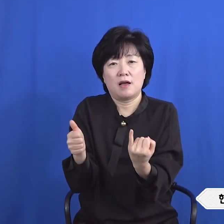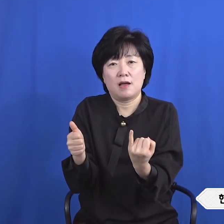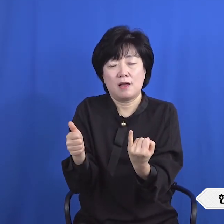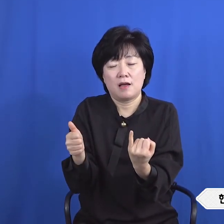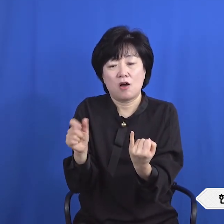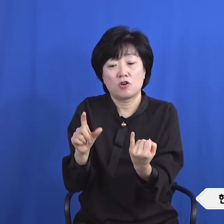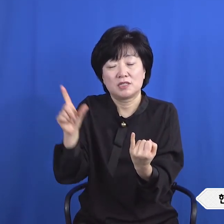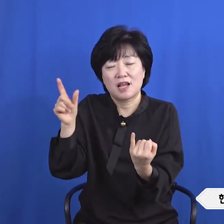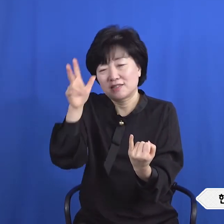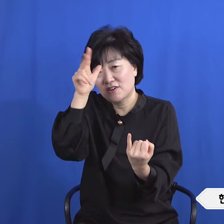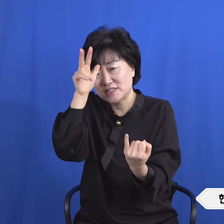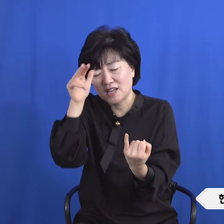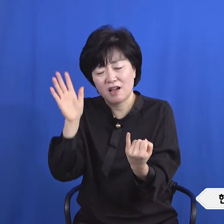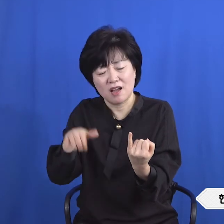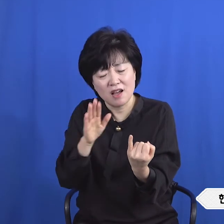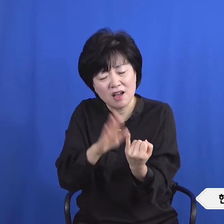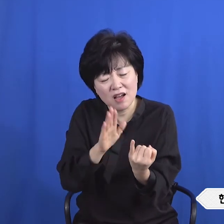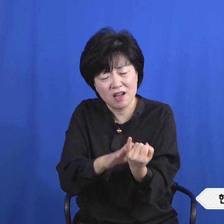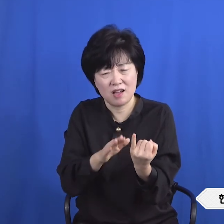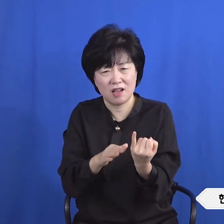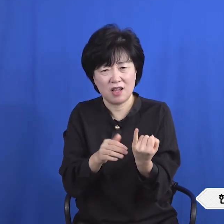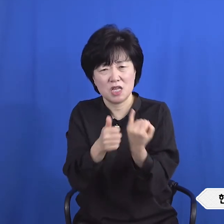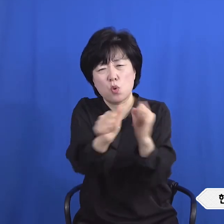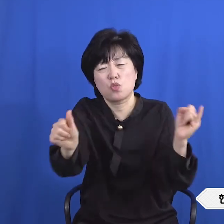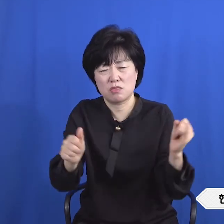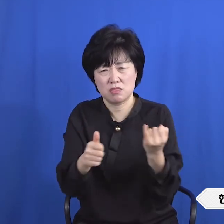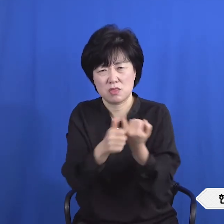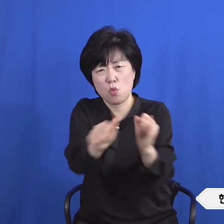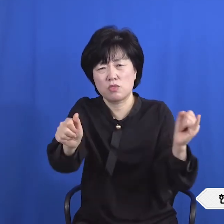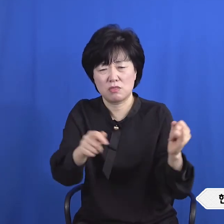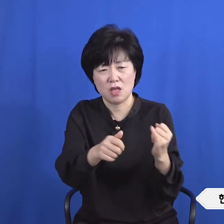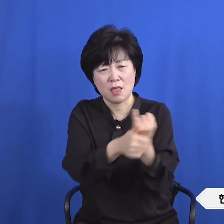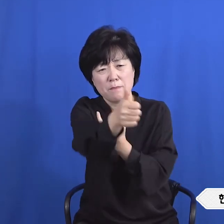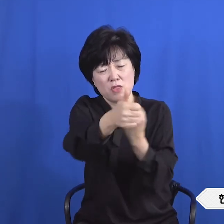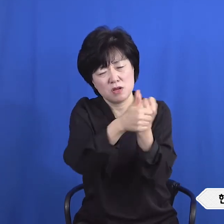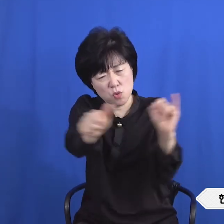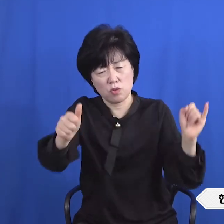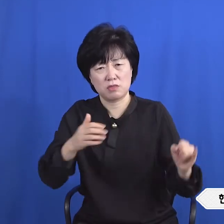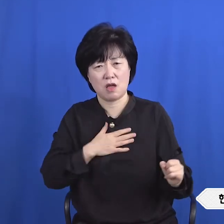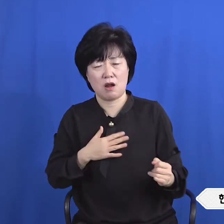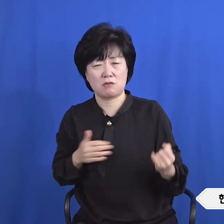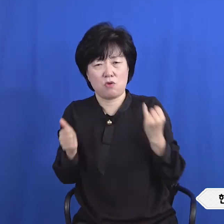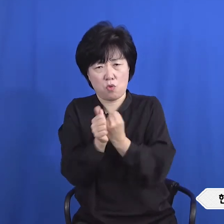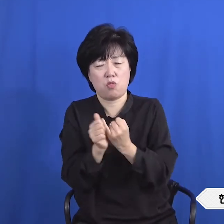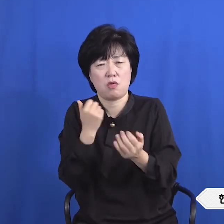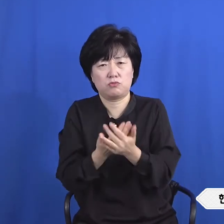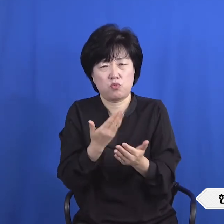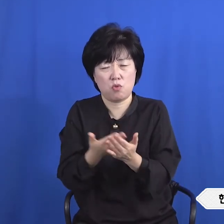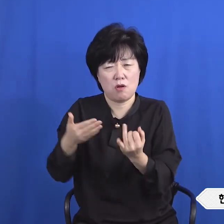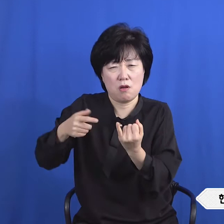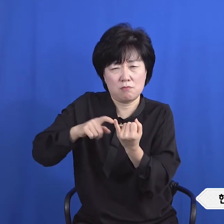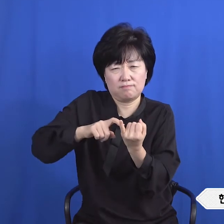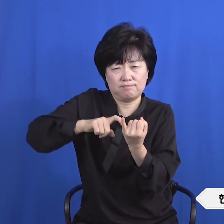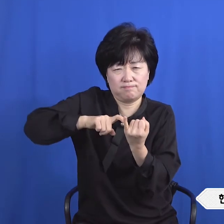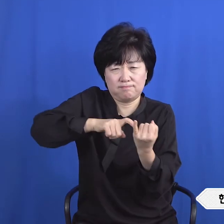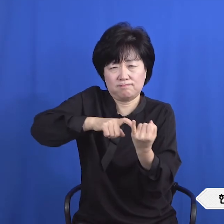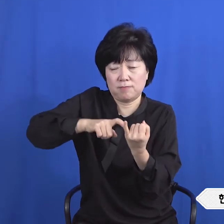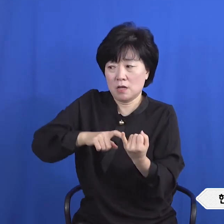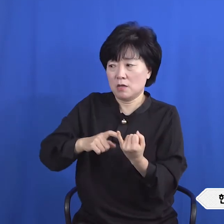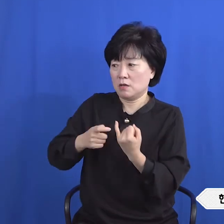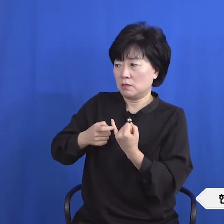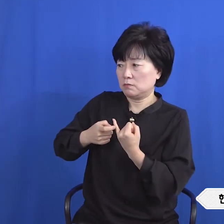그 여자에게 남편하고 이혼하고 자기하고 결혼하자고 조르기를 시작합니다. 부인이